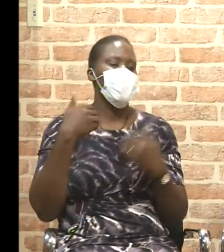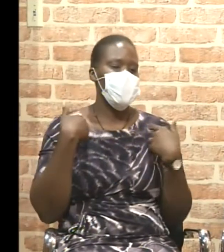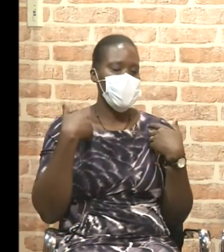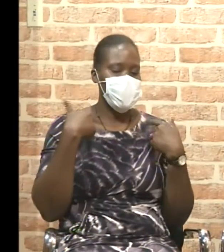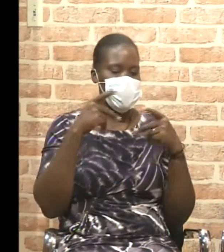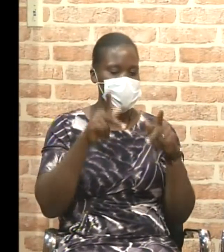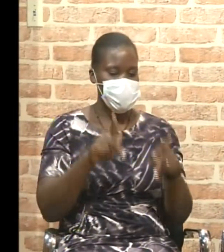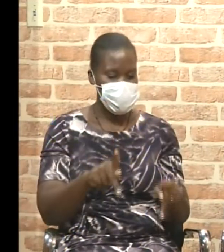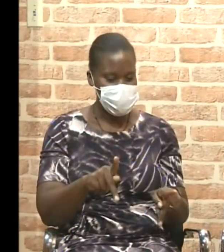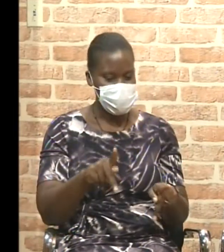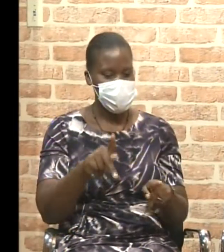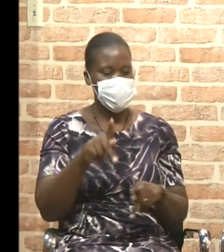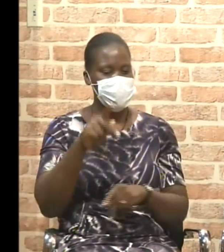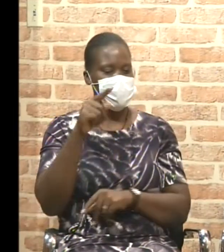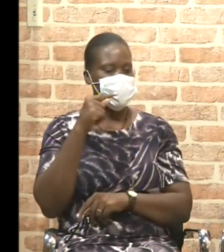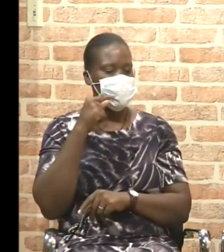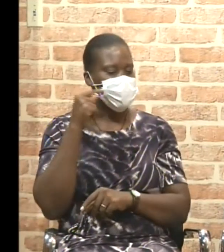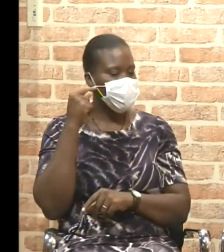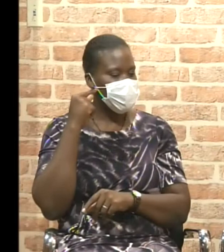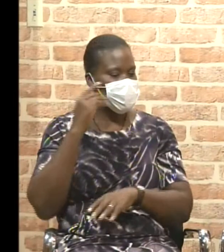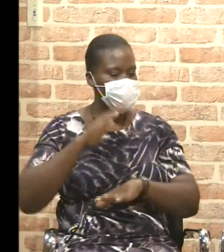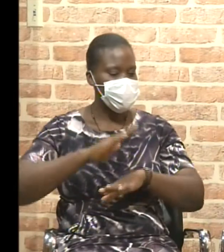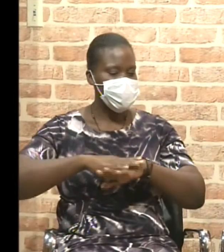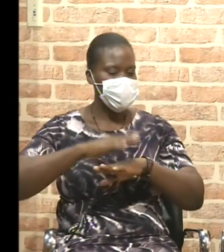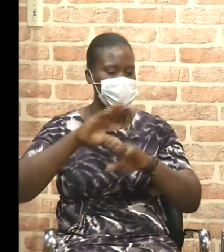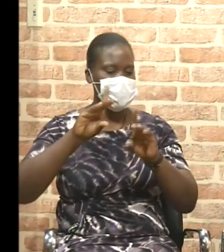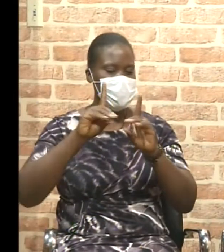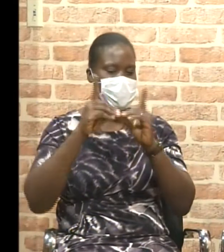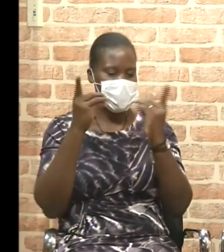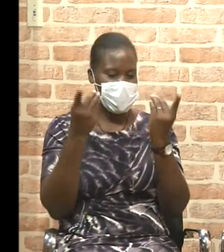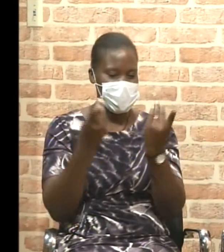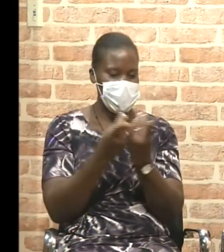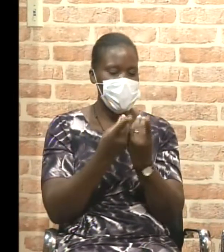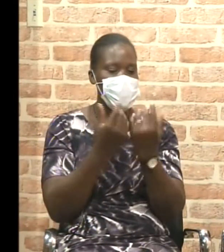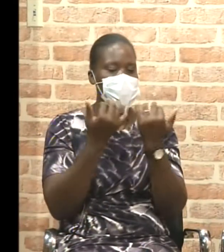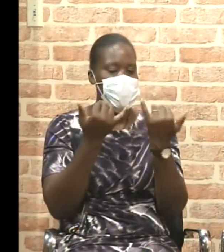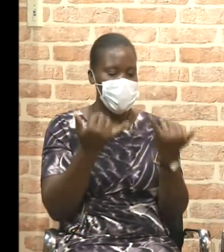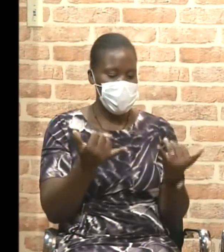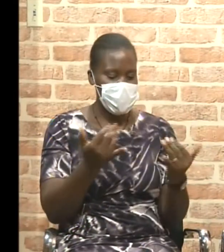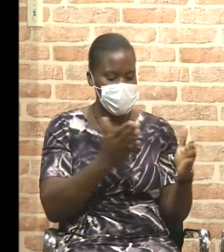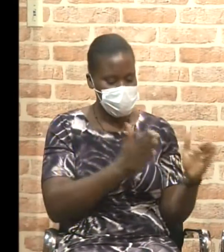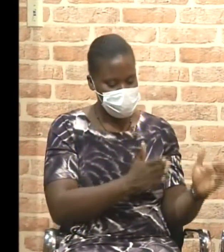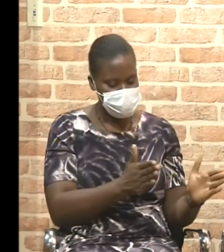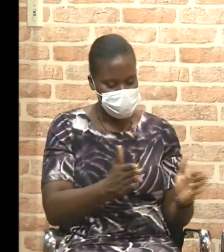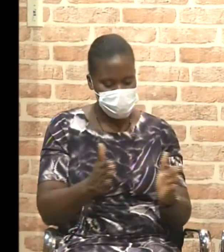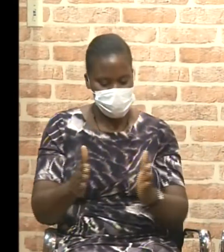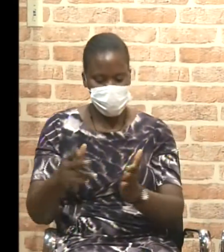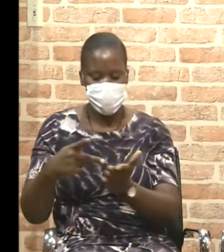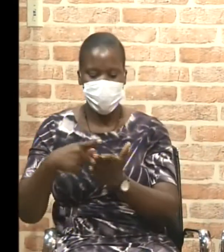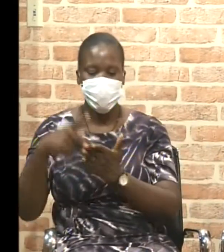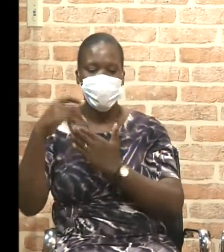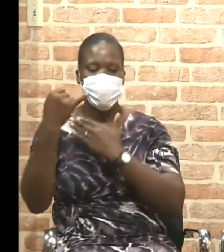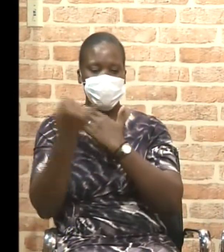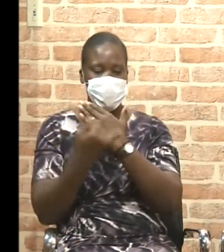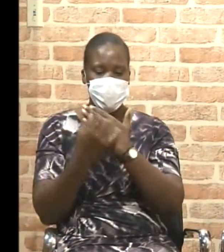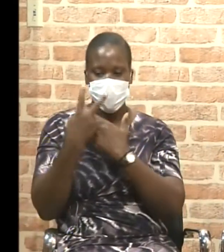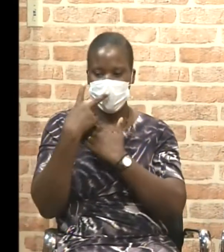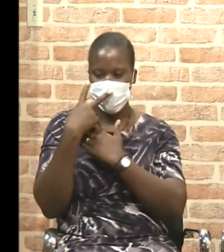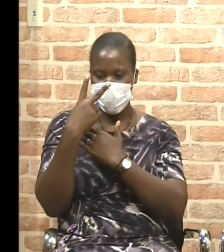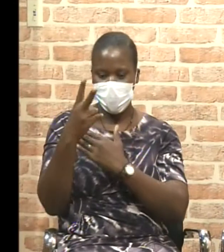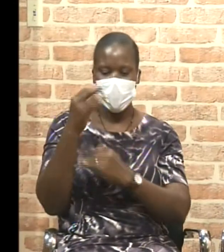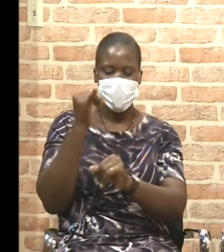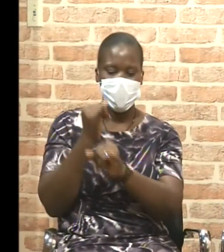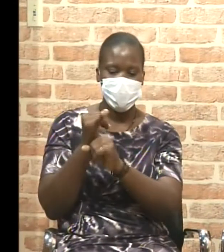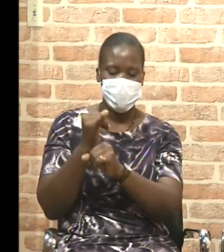ça veut dire on a monté un petit projet qui déjà en cours pour que nous voyons qui côté qui capable justement venir en appui avec ça pour nous capable